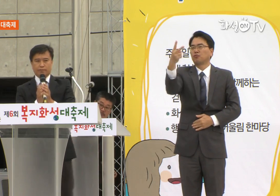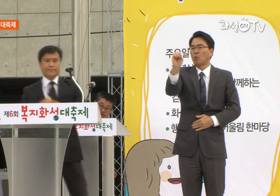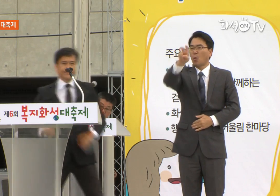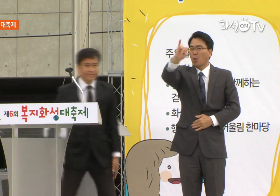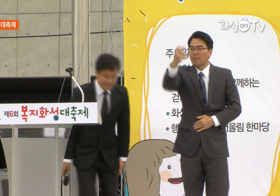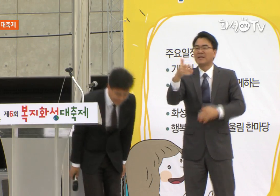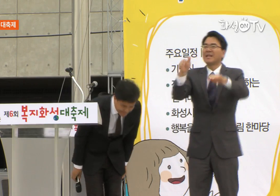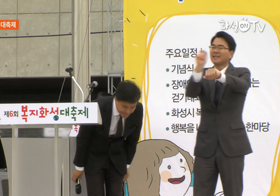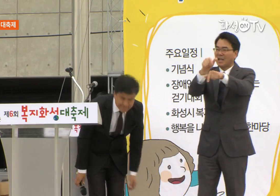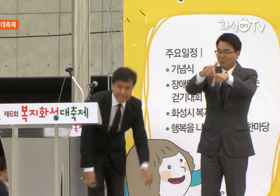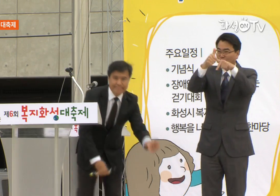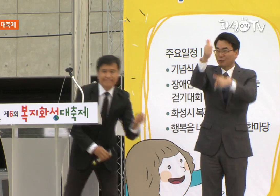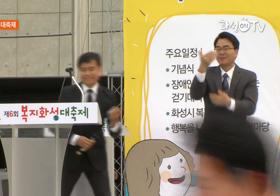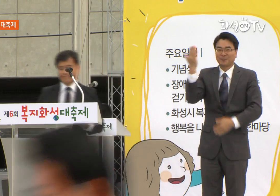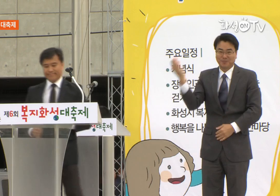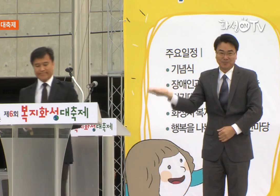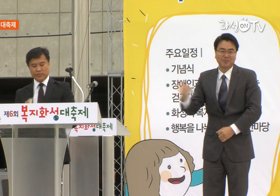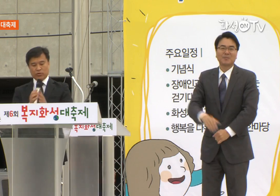유동민입니다.